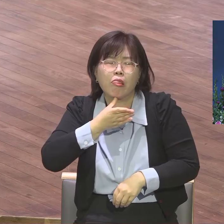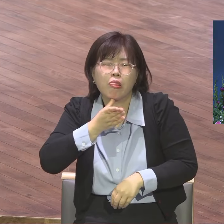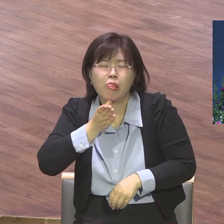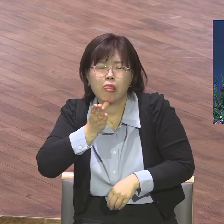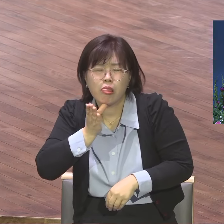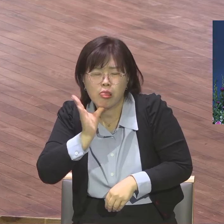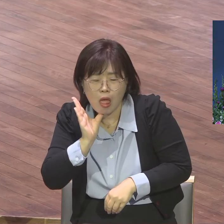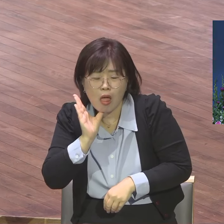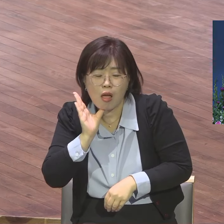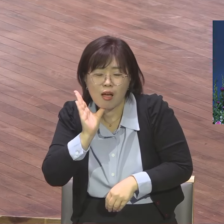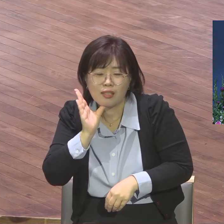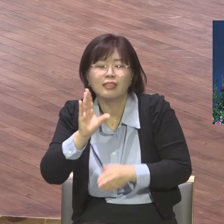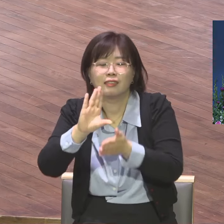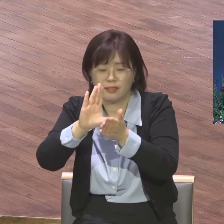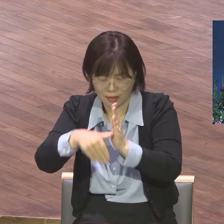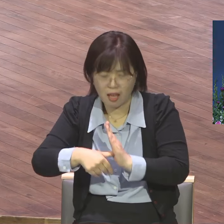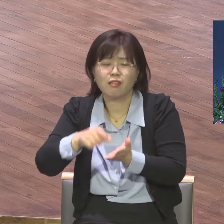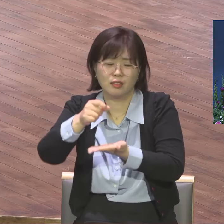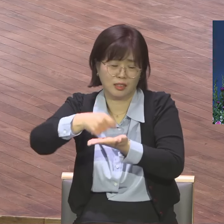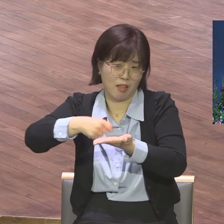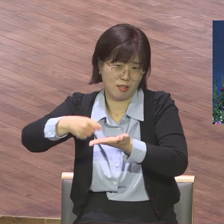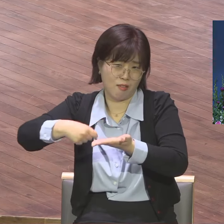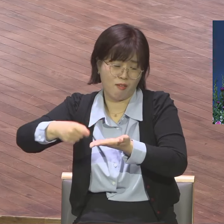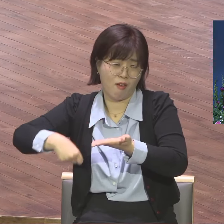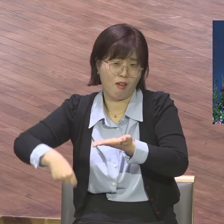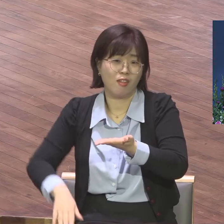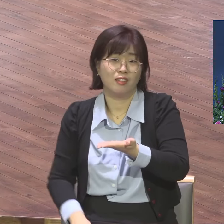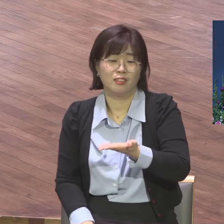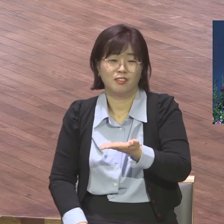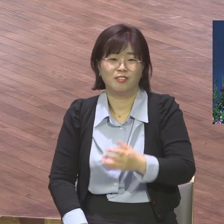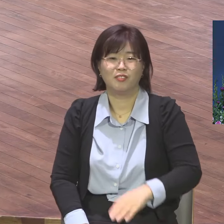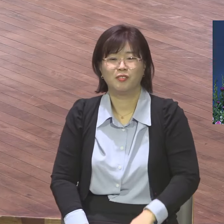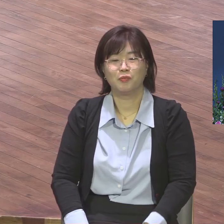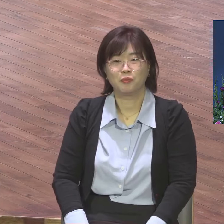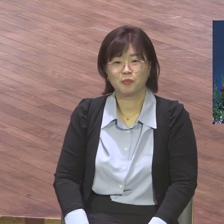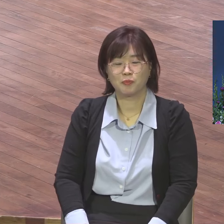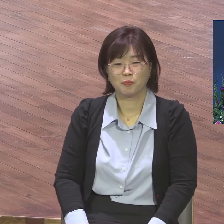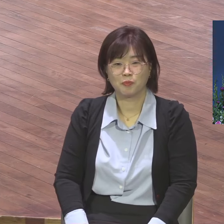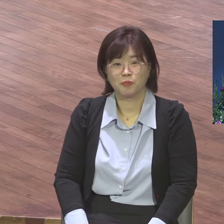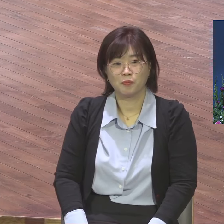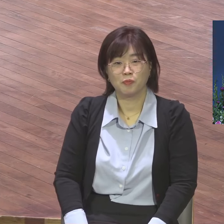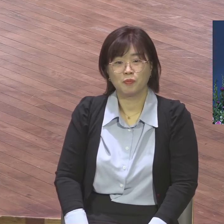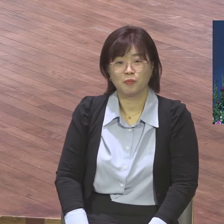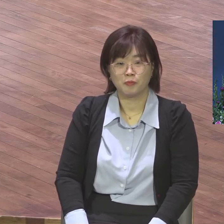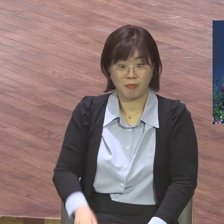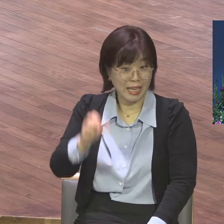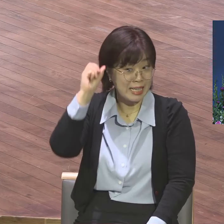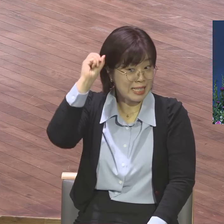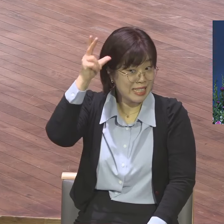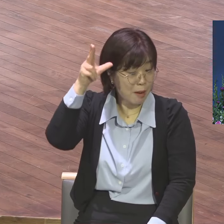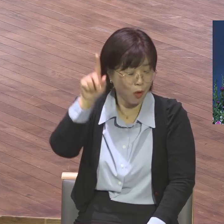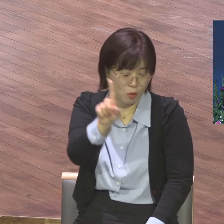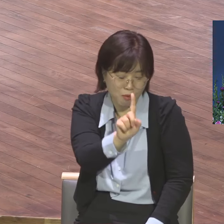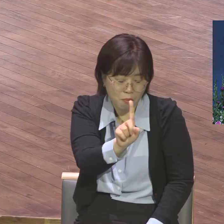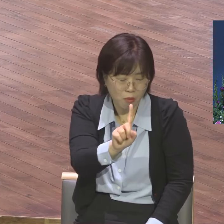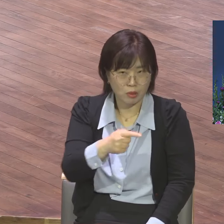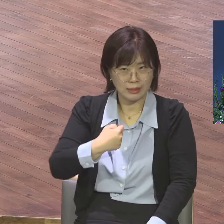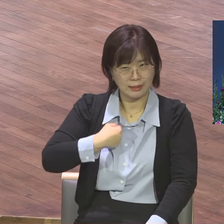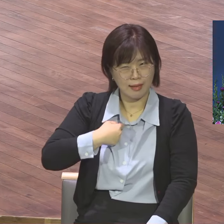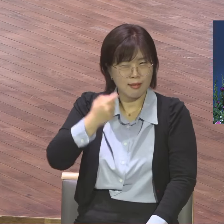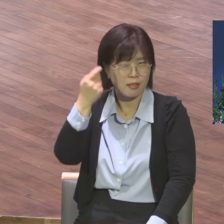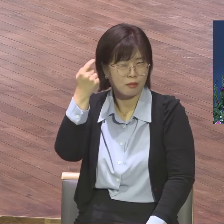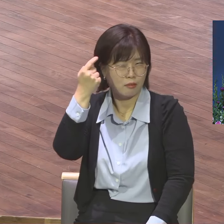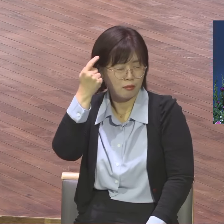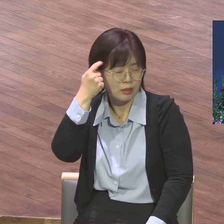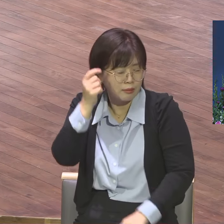고람대회의 영적 자세로서 세상을 살아갈 때 얻은 그 지식을, 그 지혜를 기록한 것입니다.